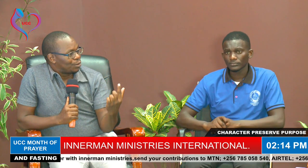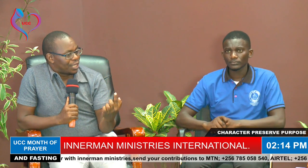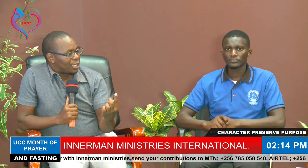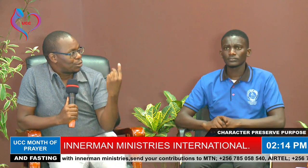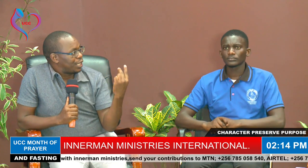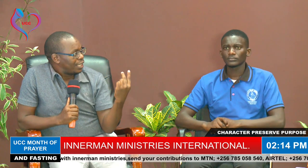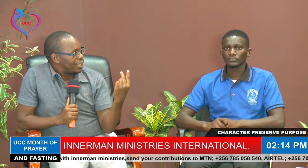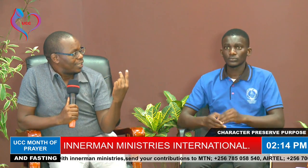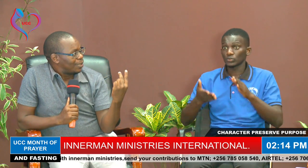today.